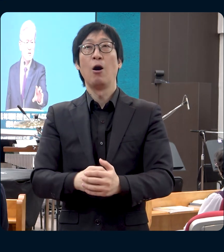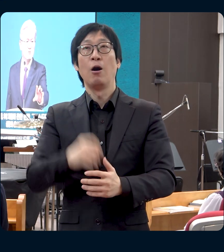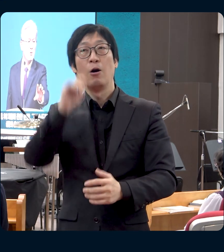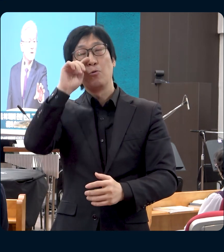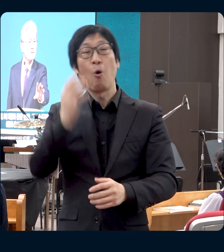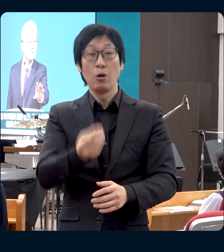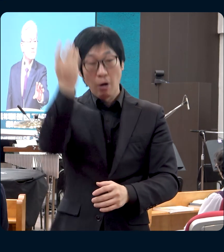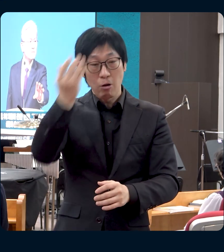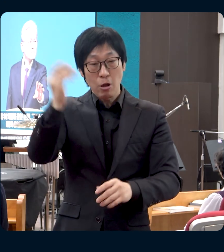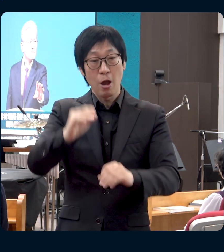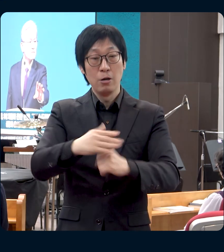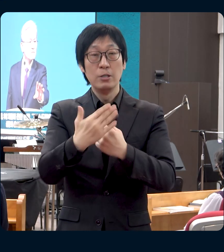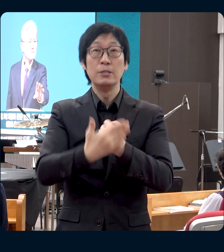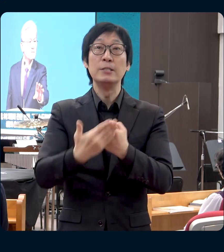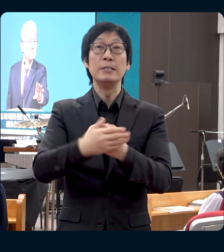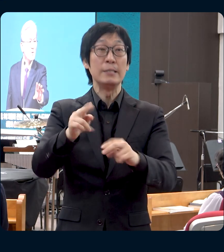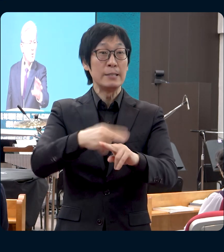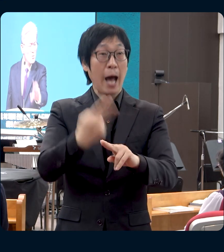너무 시끄러워요.